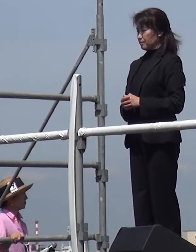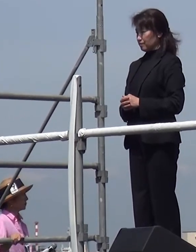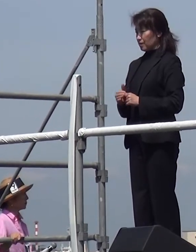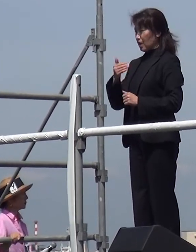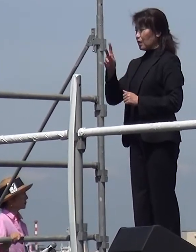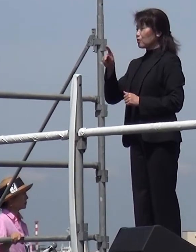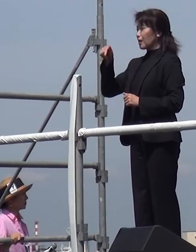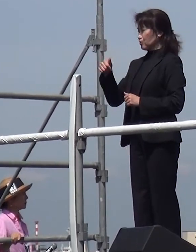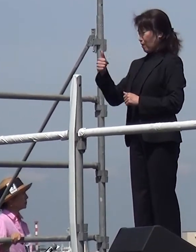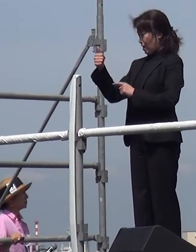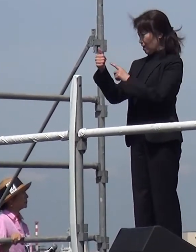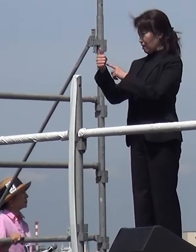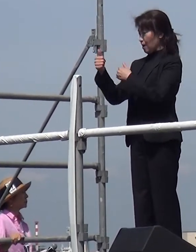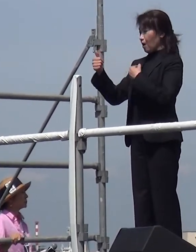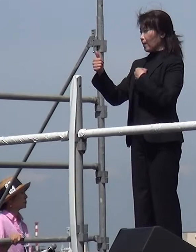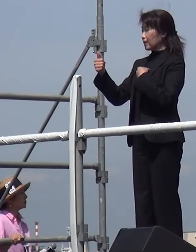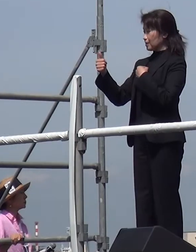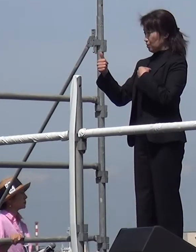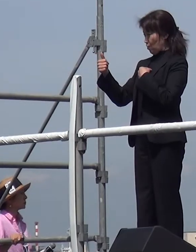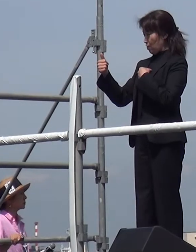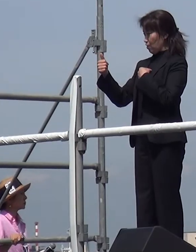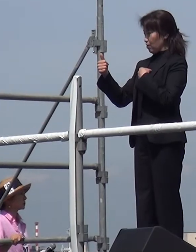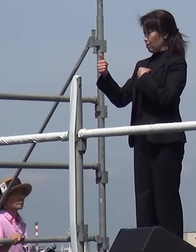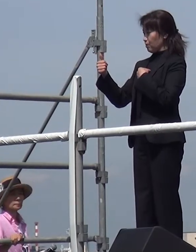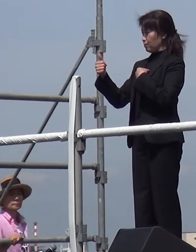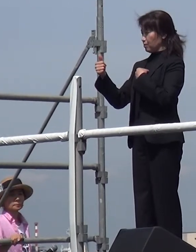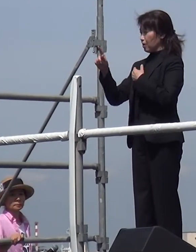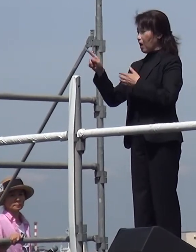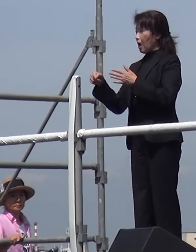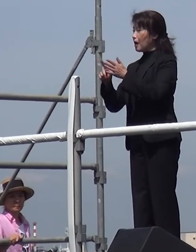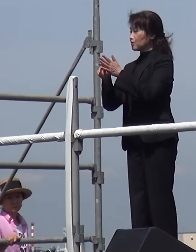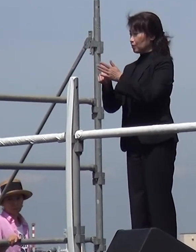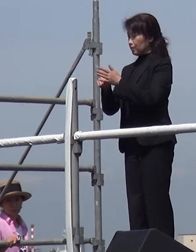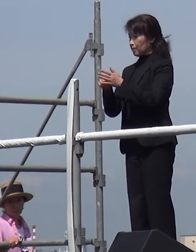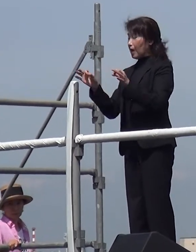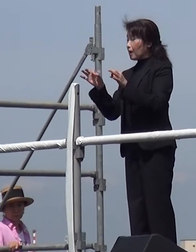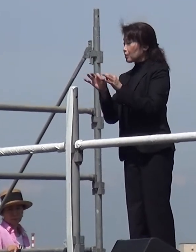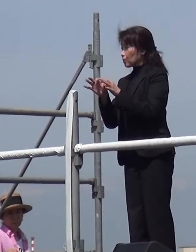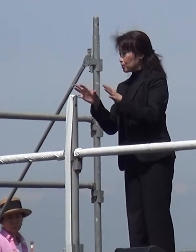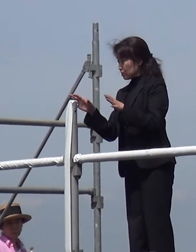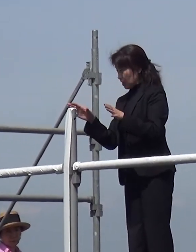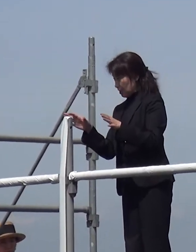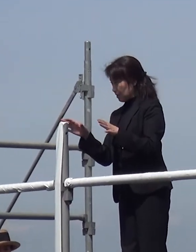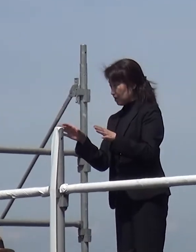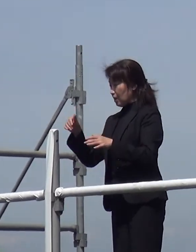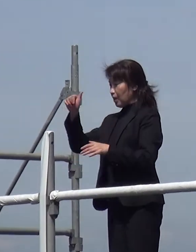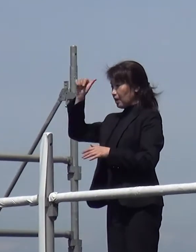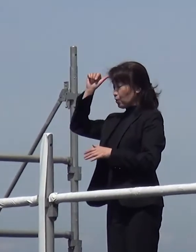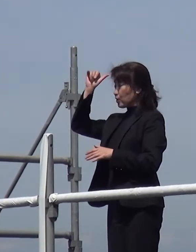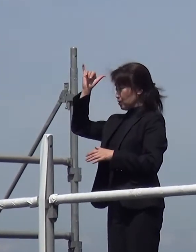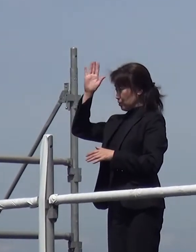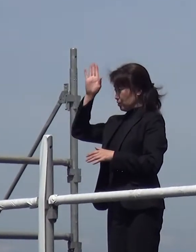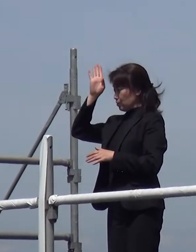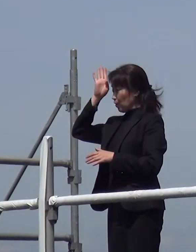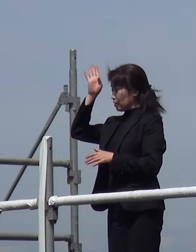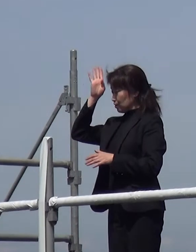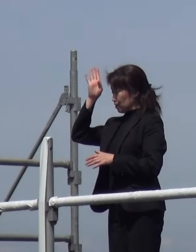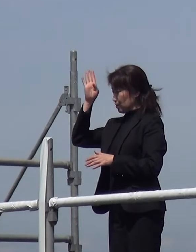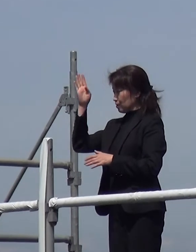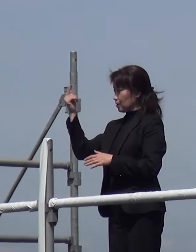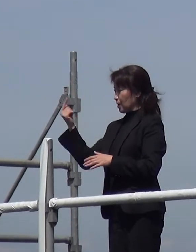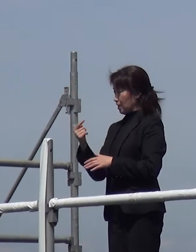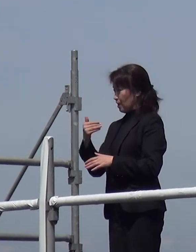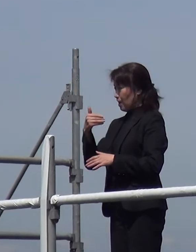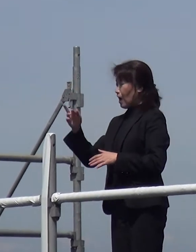スは、私はある時突然ドイツからですね、この